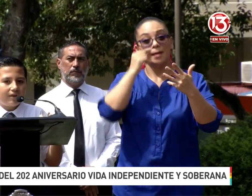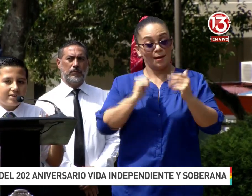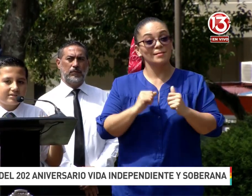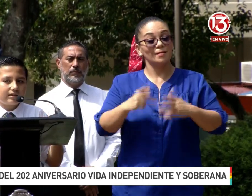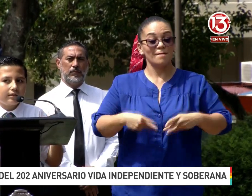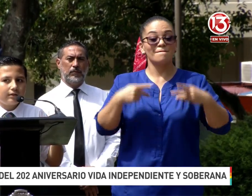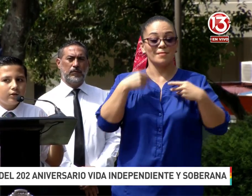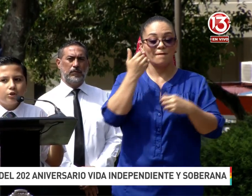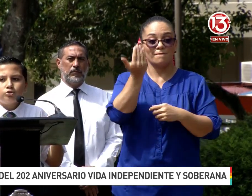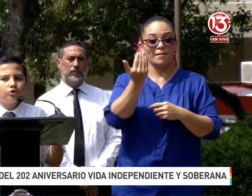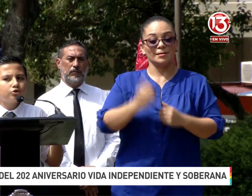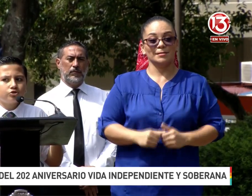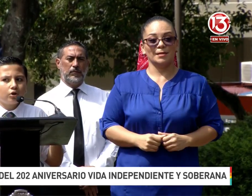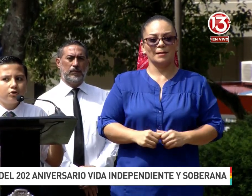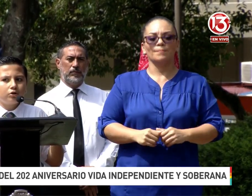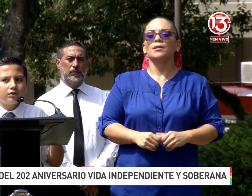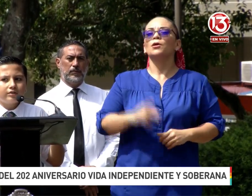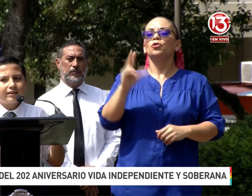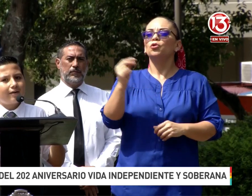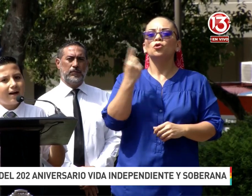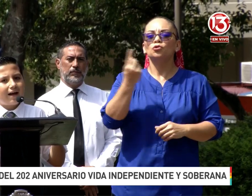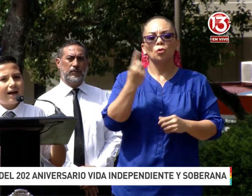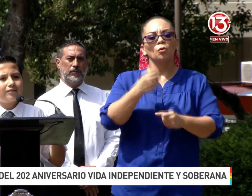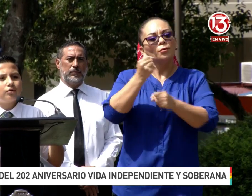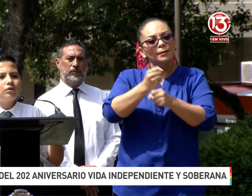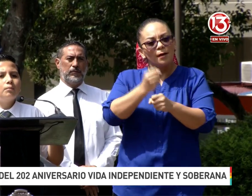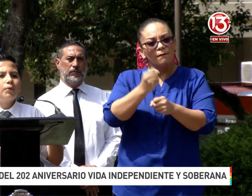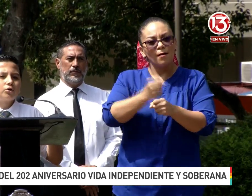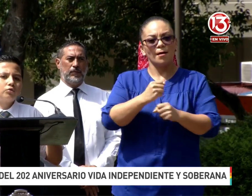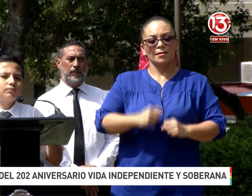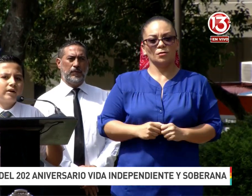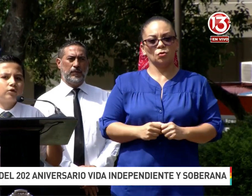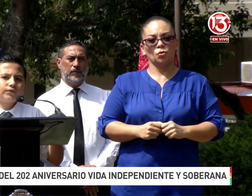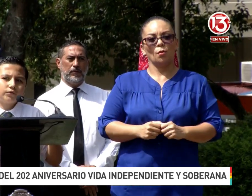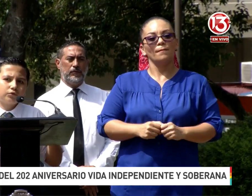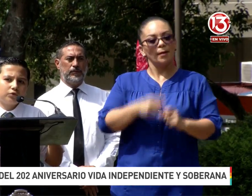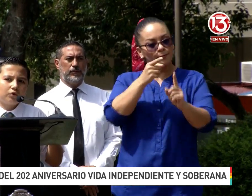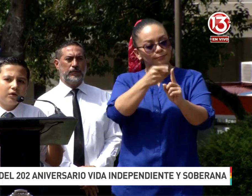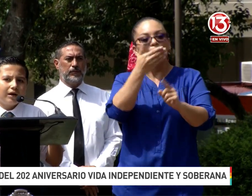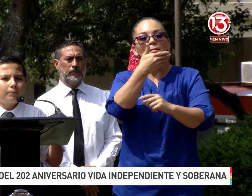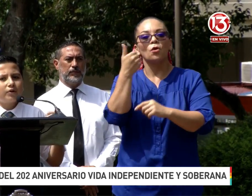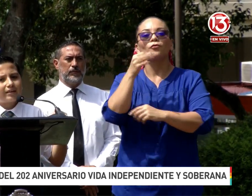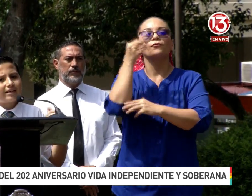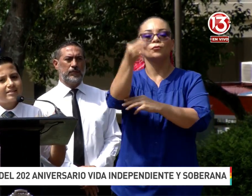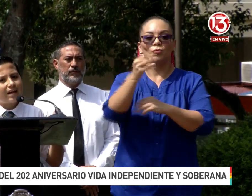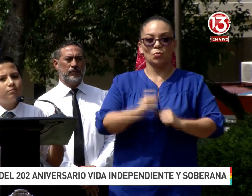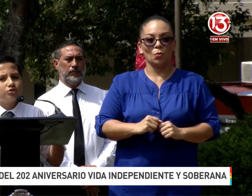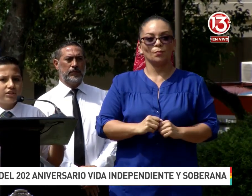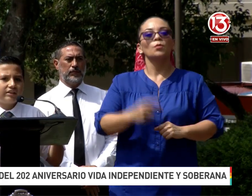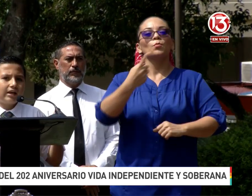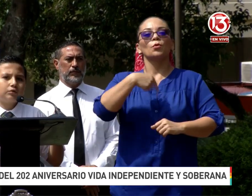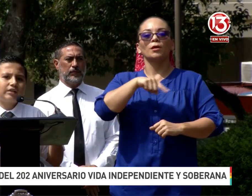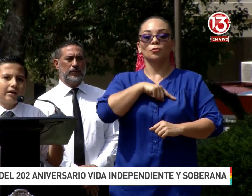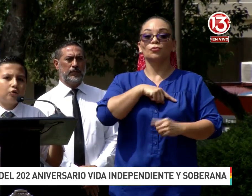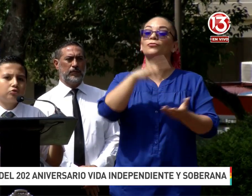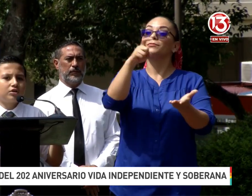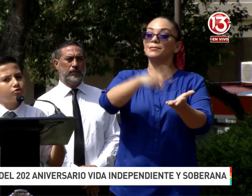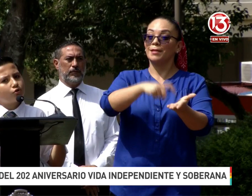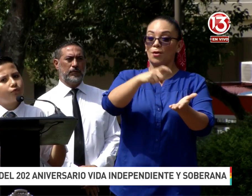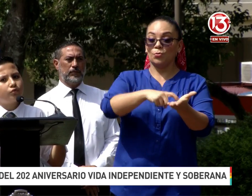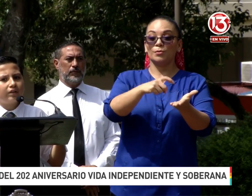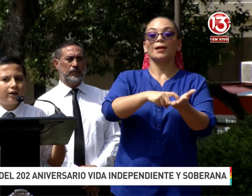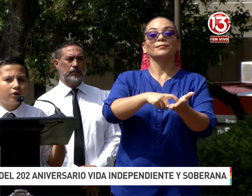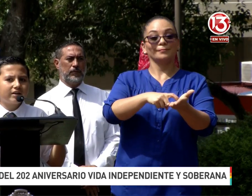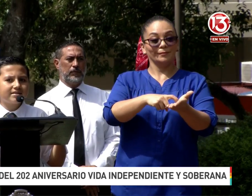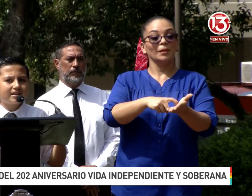vida fácil. No solo trabajando por un mejor futuro, porque estamos en deuda con